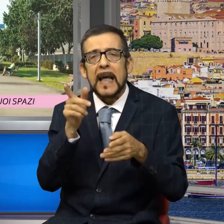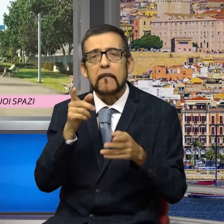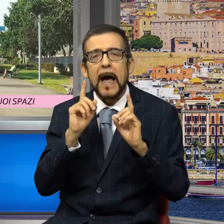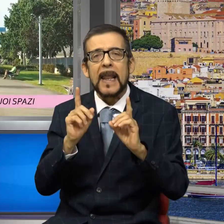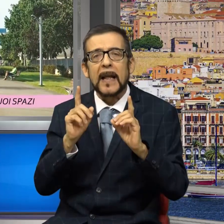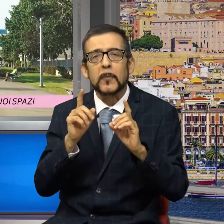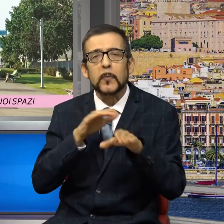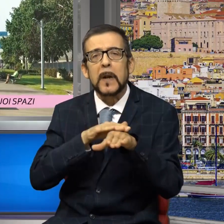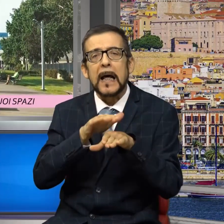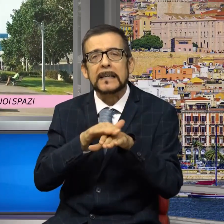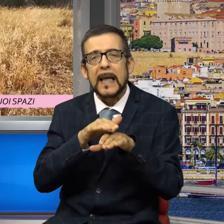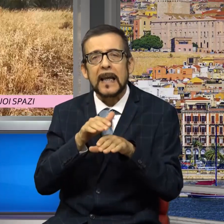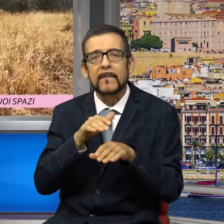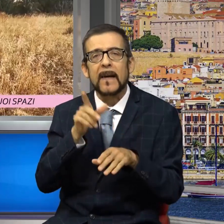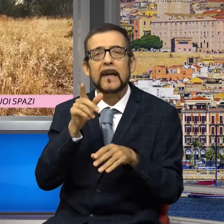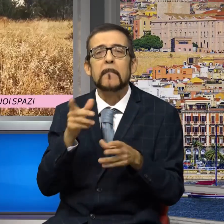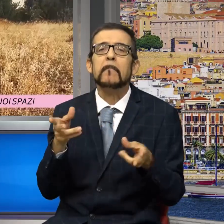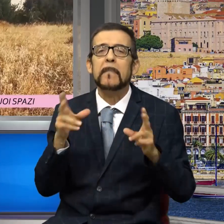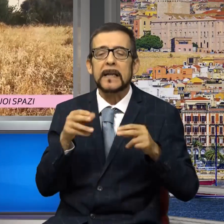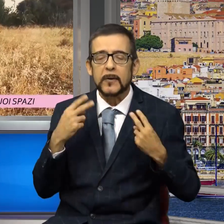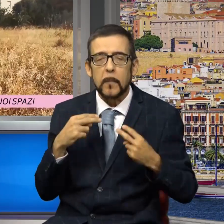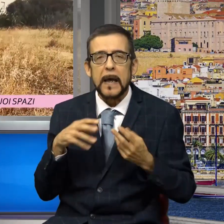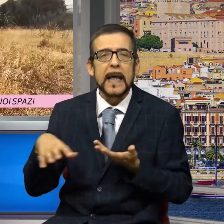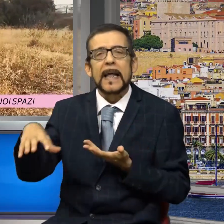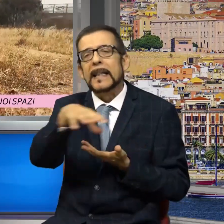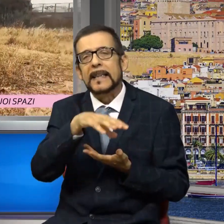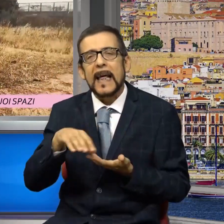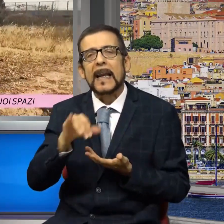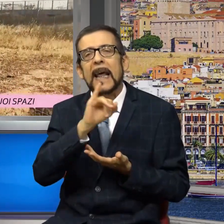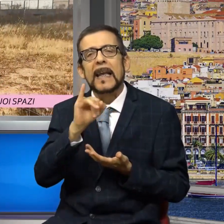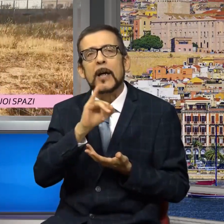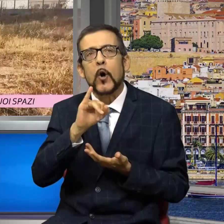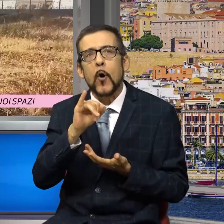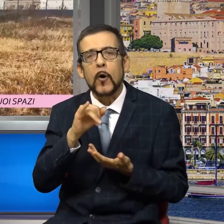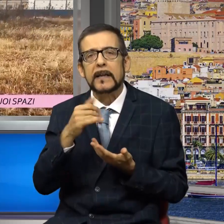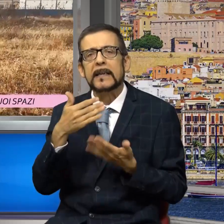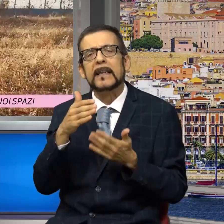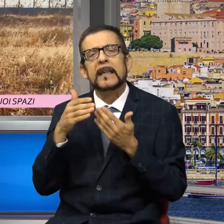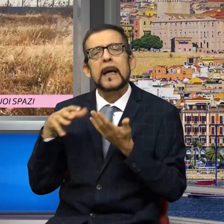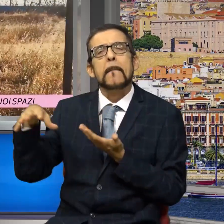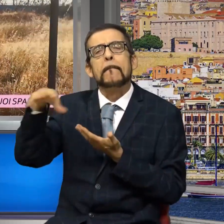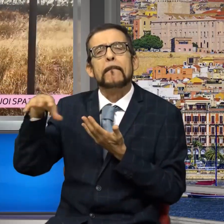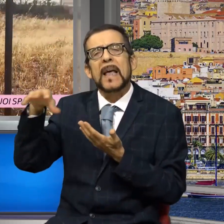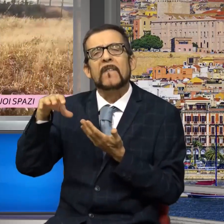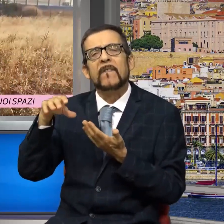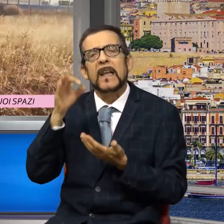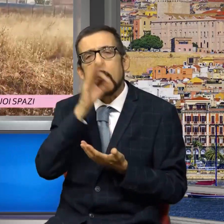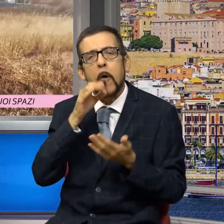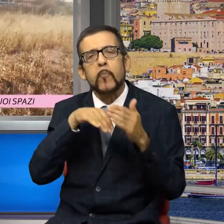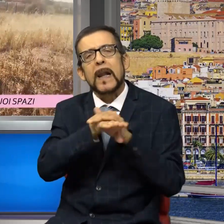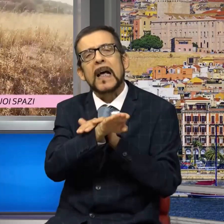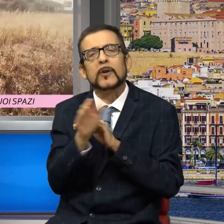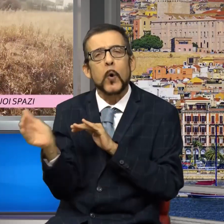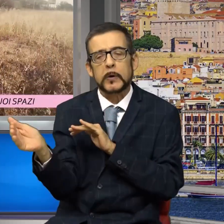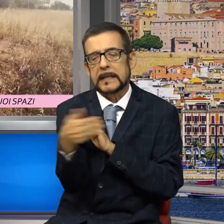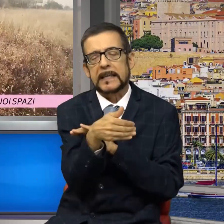per sopravvivere e riprodursi. Si chiamano terreni incolti e si trovano spesso nelle periferie o nascosti dietro i palazzi e